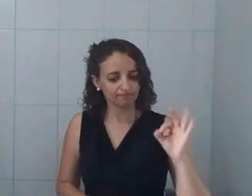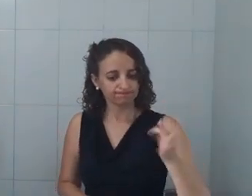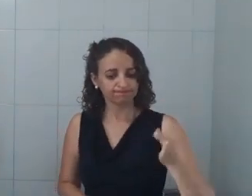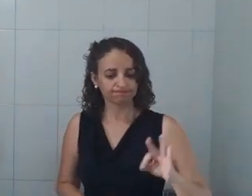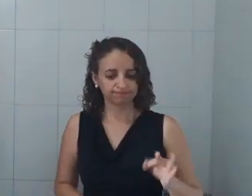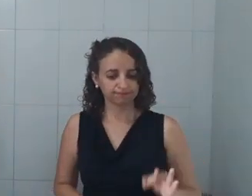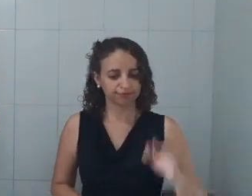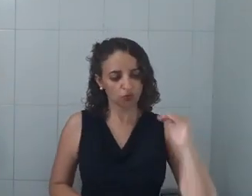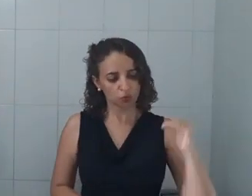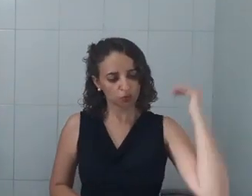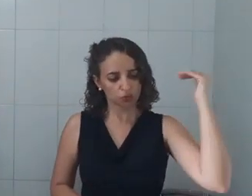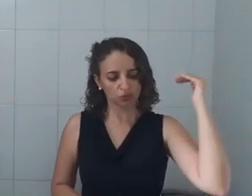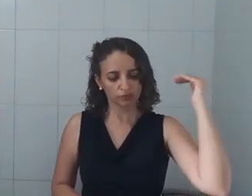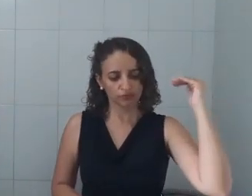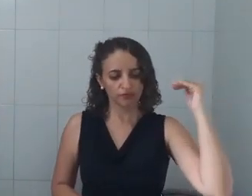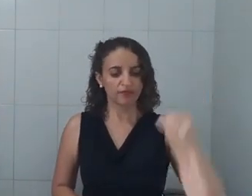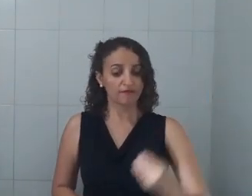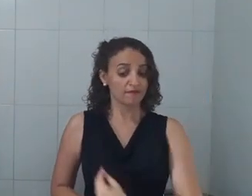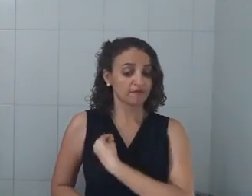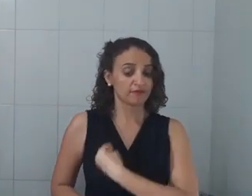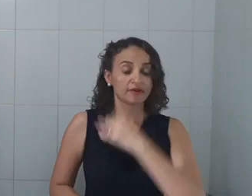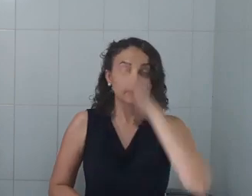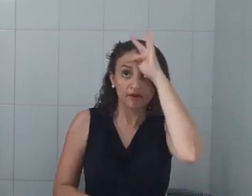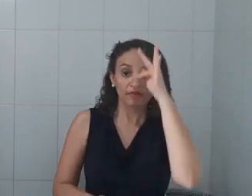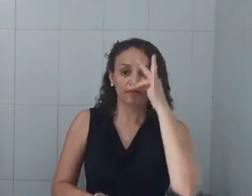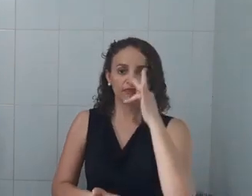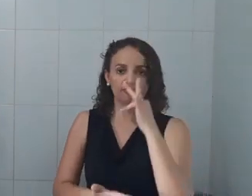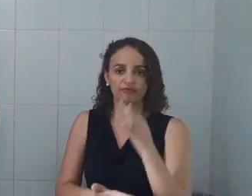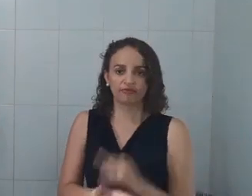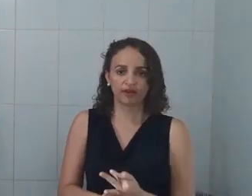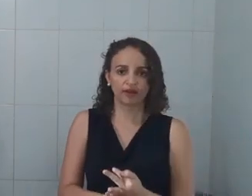Presença e exercício da fé.